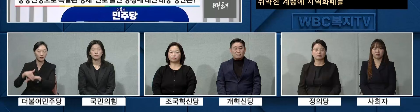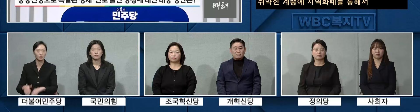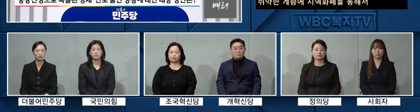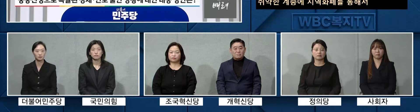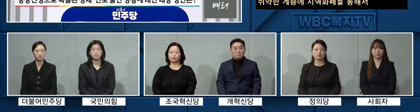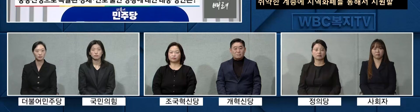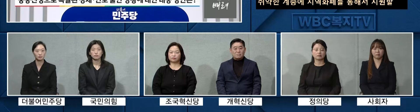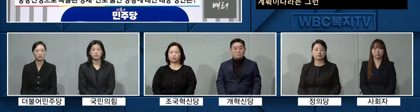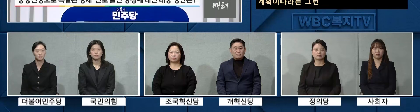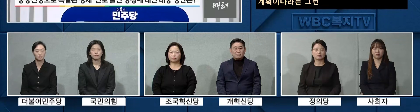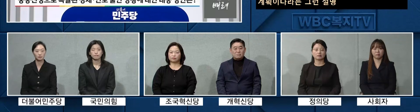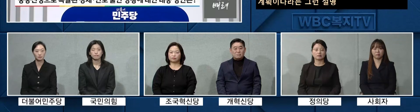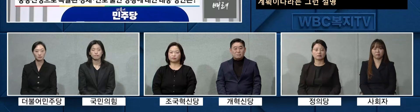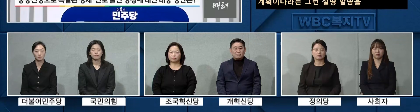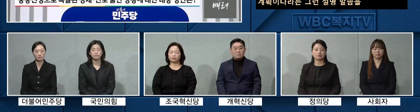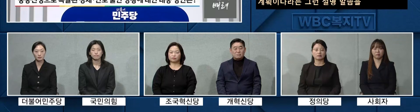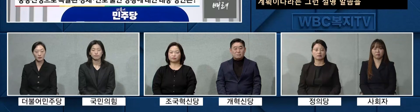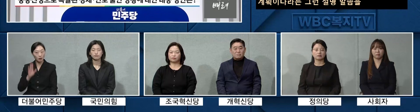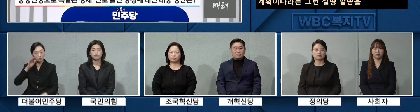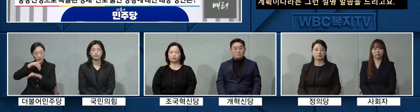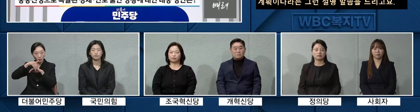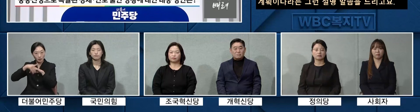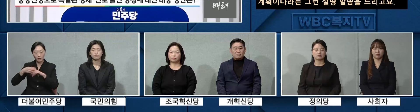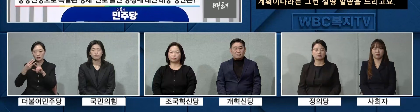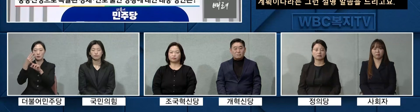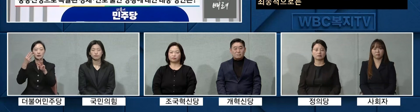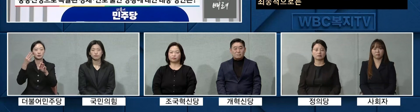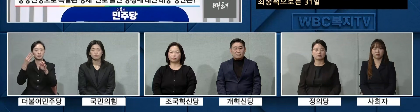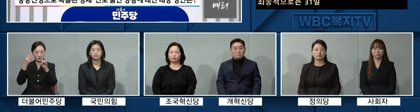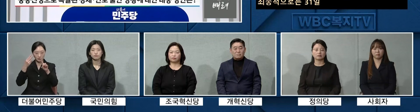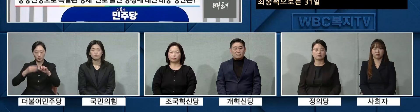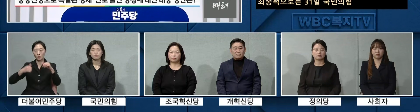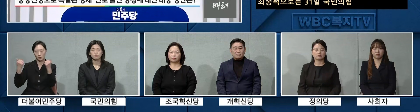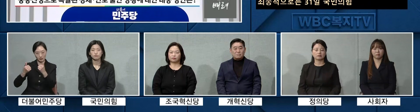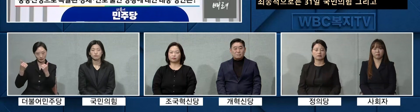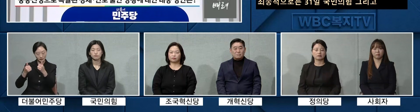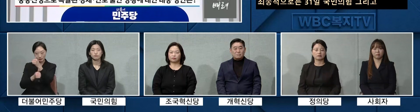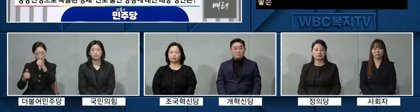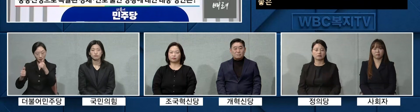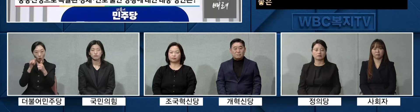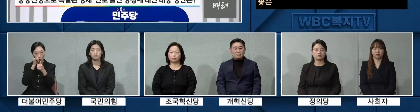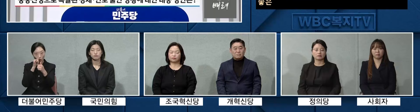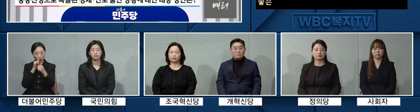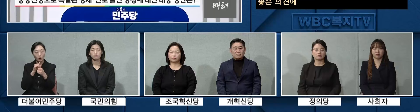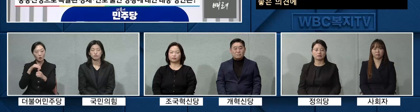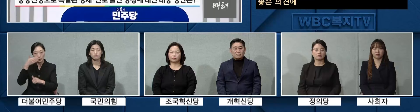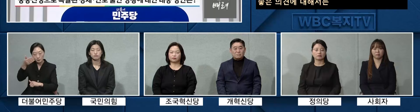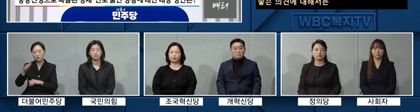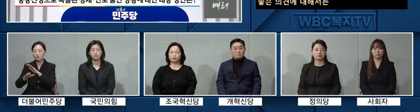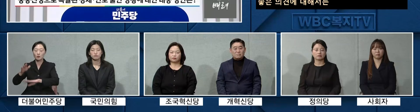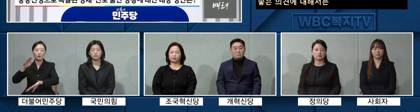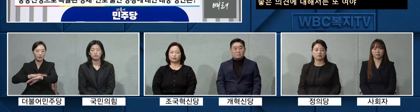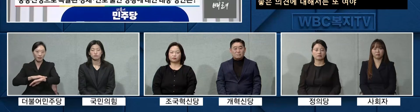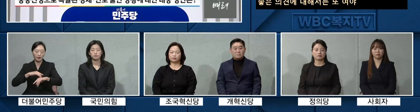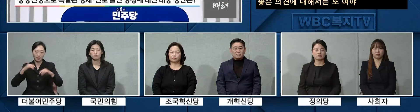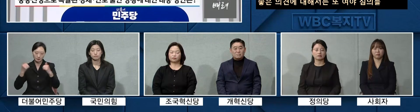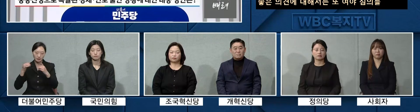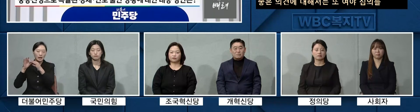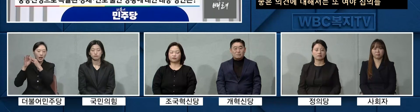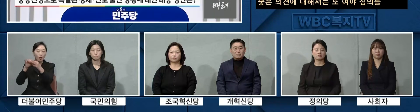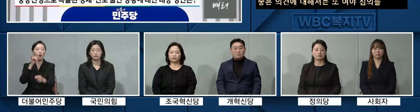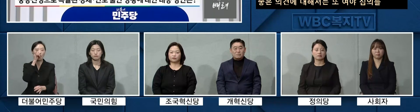최종적으로는 31일 날 국무회의, 그리고 앞으로 또 좋은 의견에 대해서는 또 여야 심의를 통해서 확정하면 된다라는